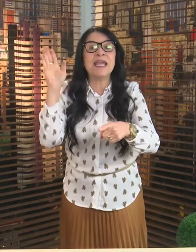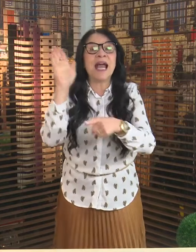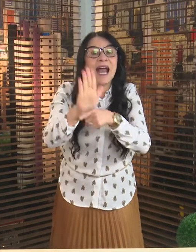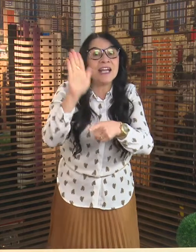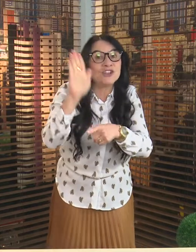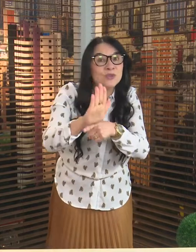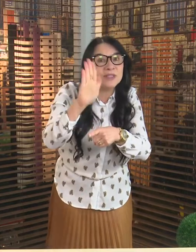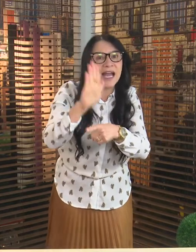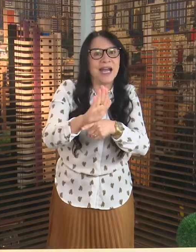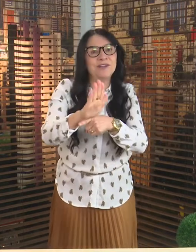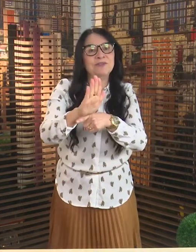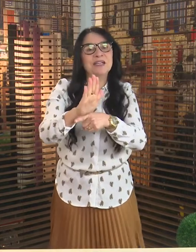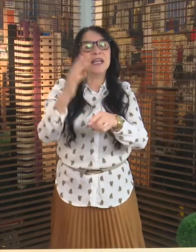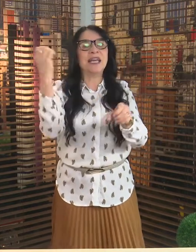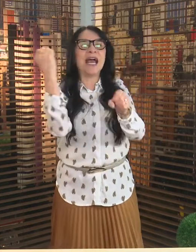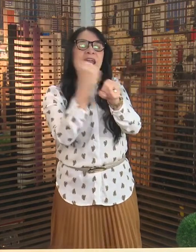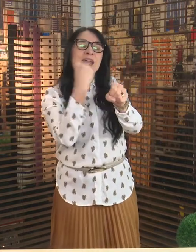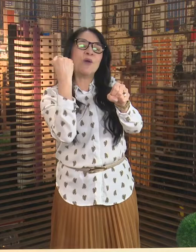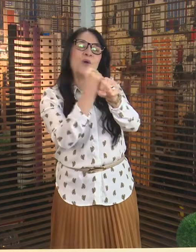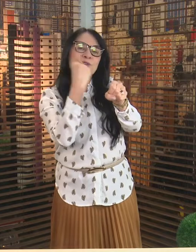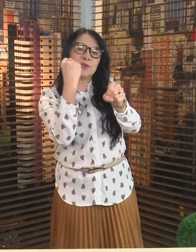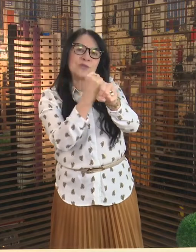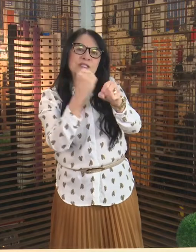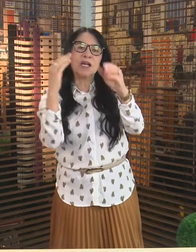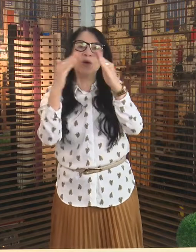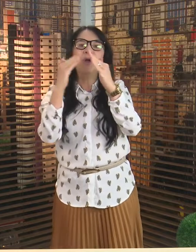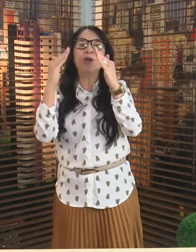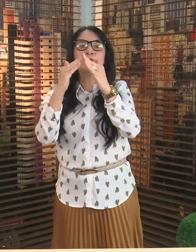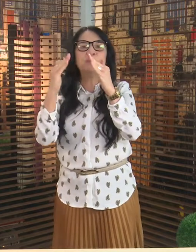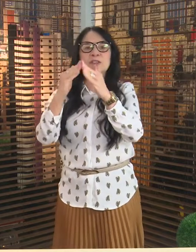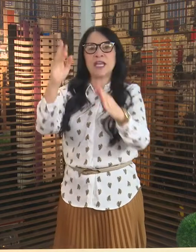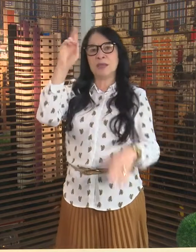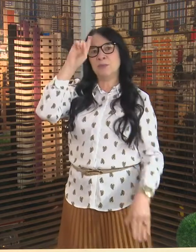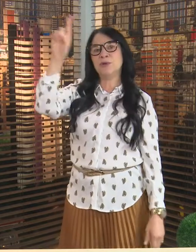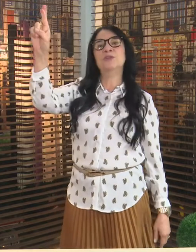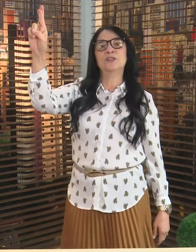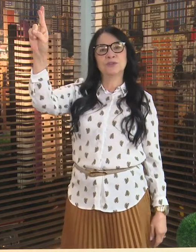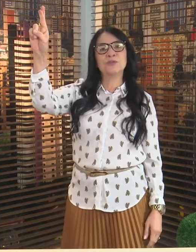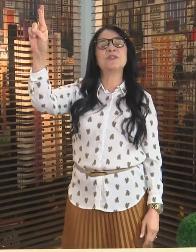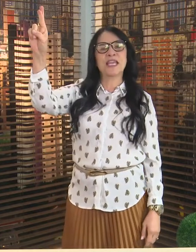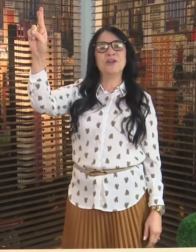também ajudaram na reconstrução do templo do Senhor.